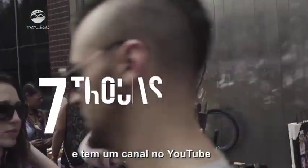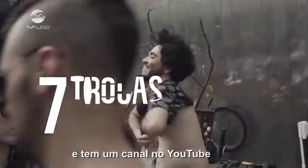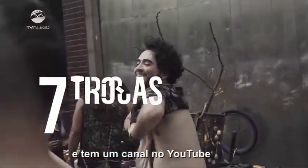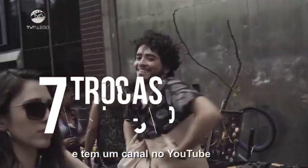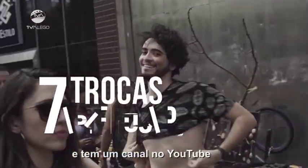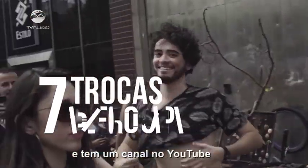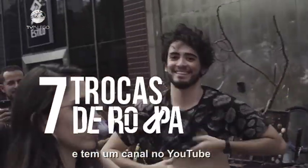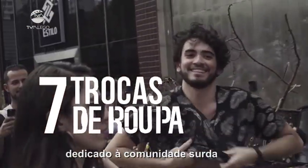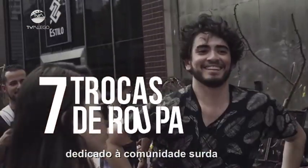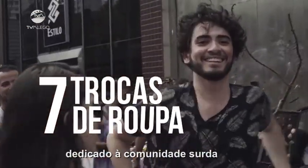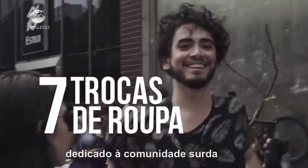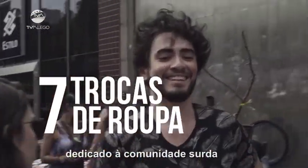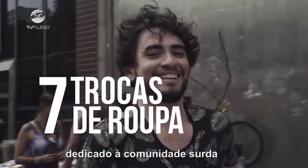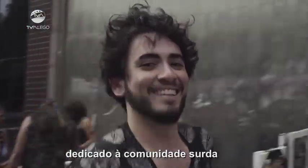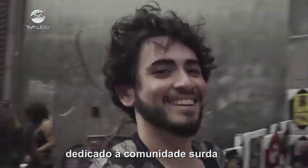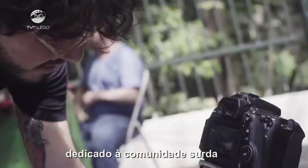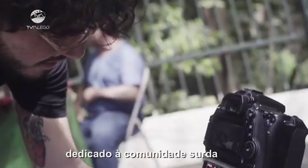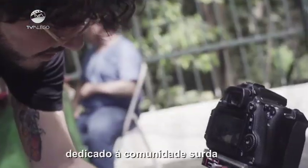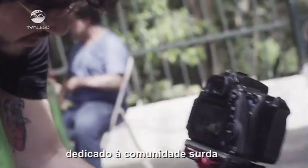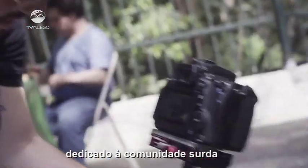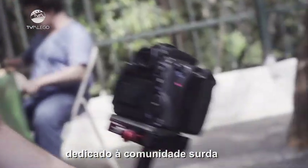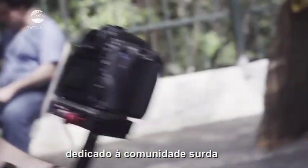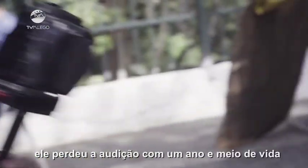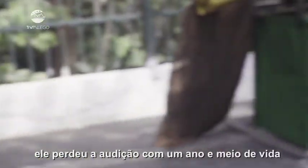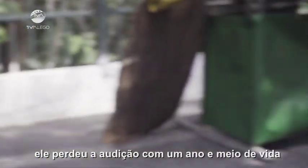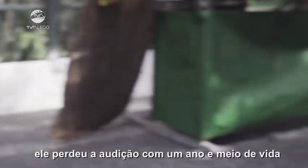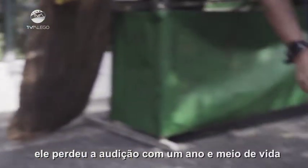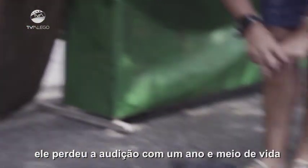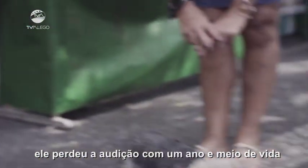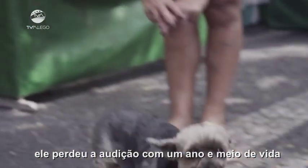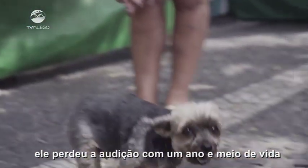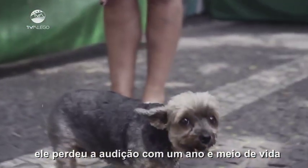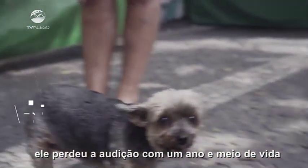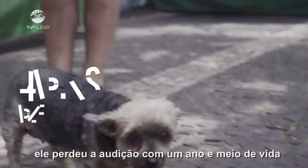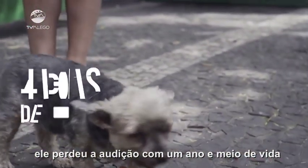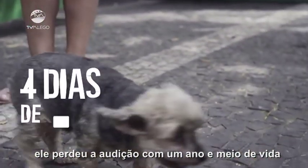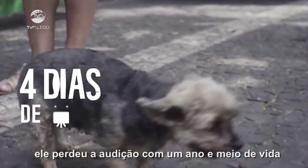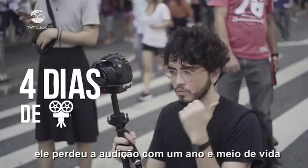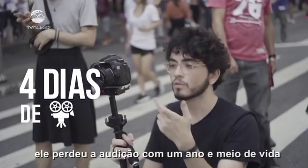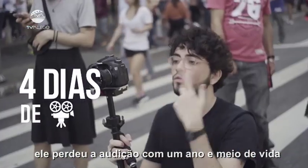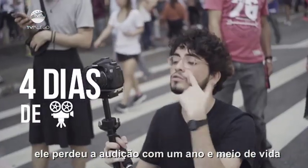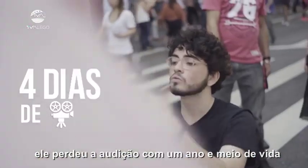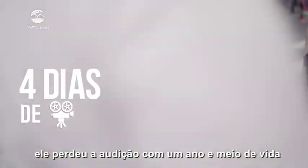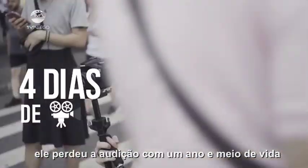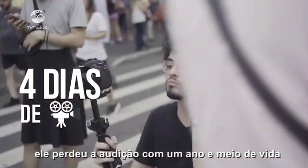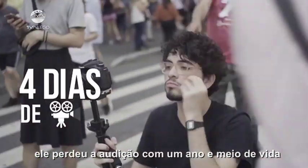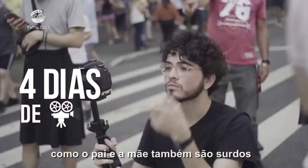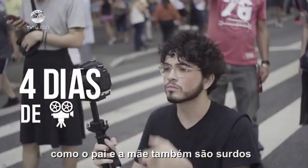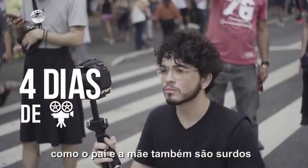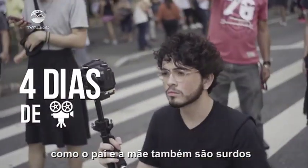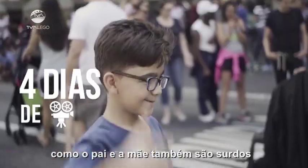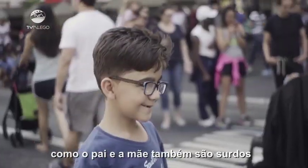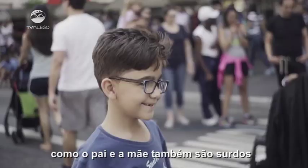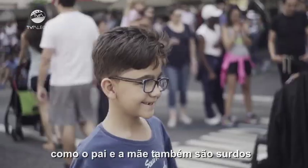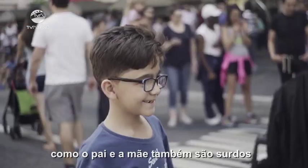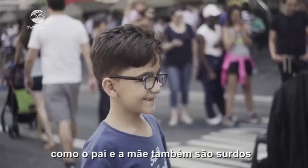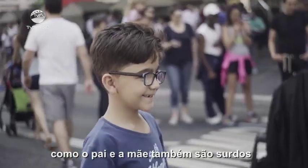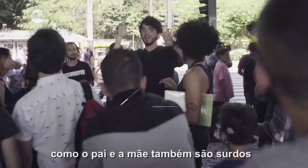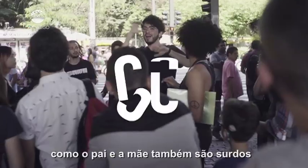no YouTube dedicado à comunidade surda. Ele perdeu a audição com 1 ano e meio de vida e como o pai e a mãe também são